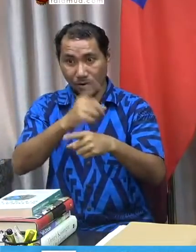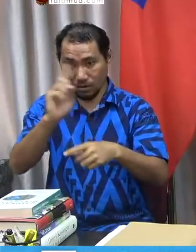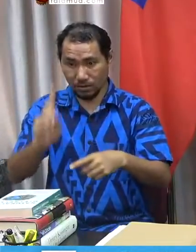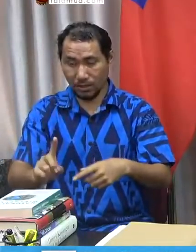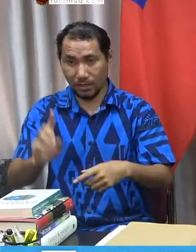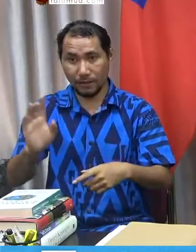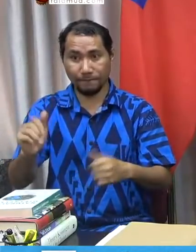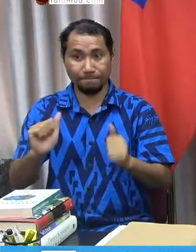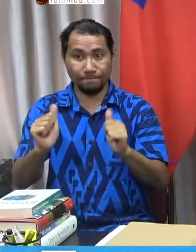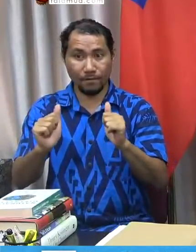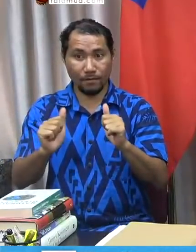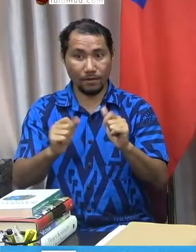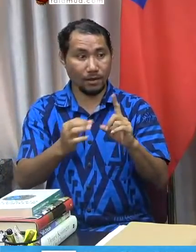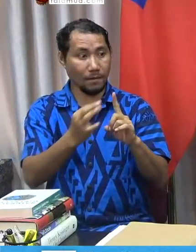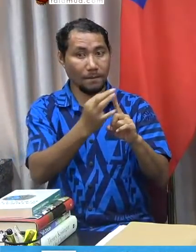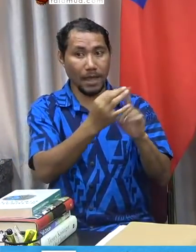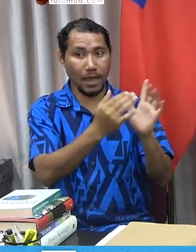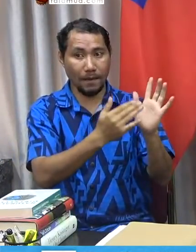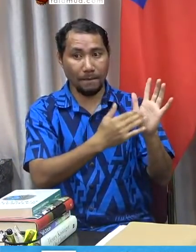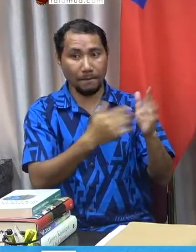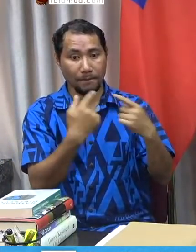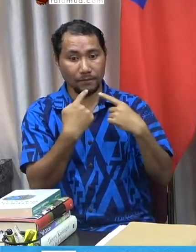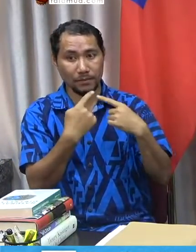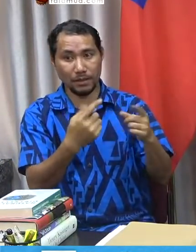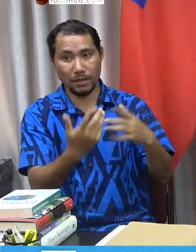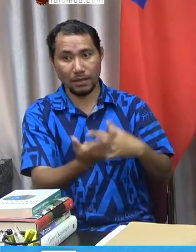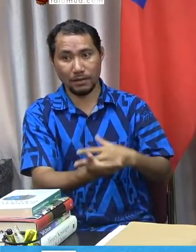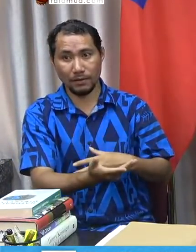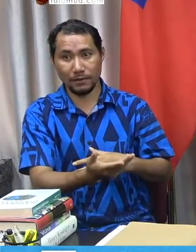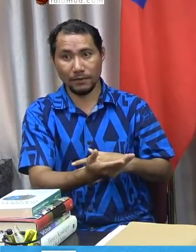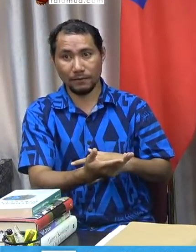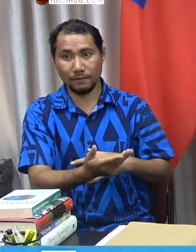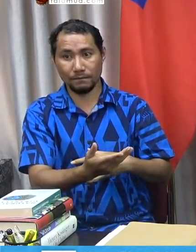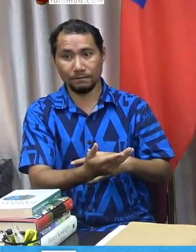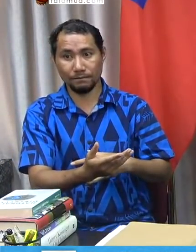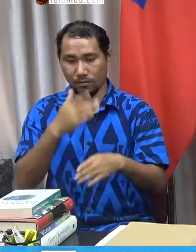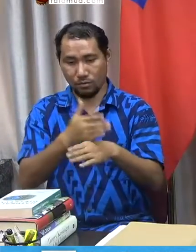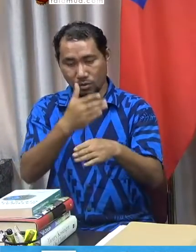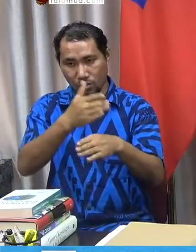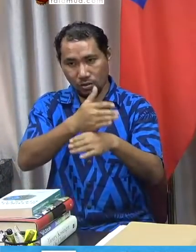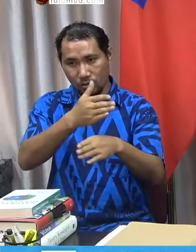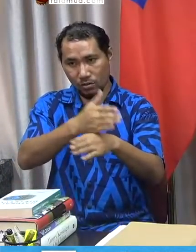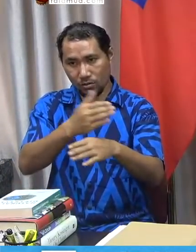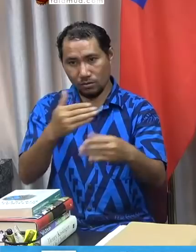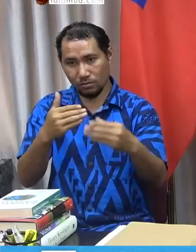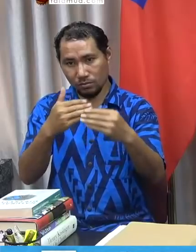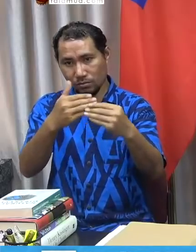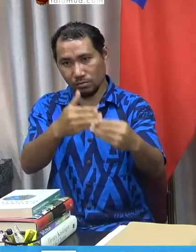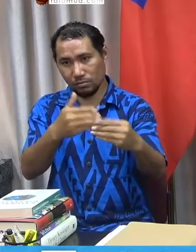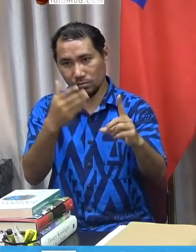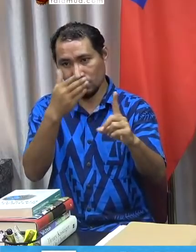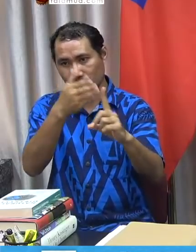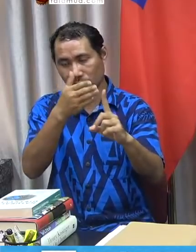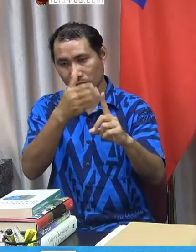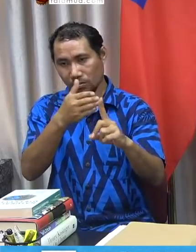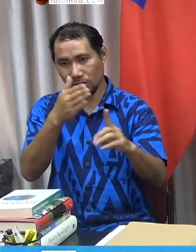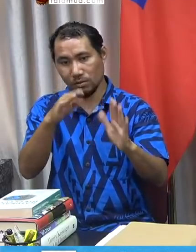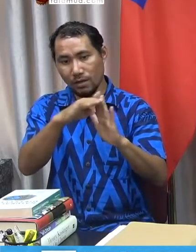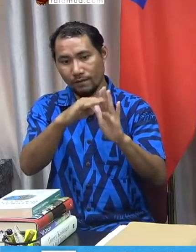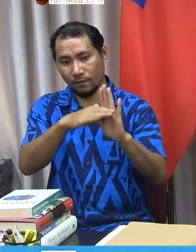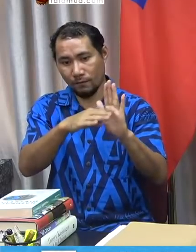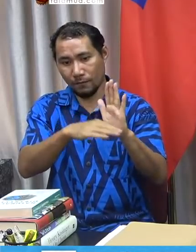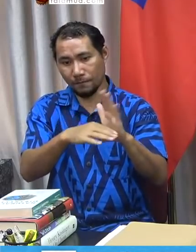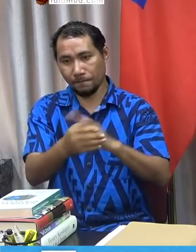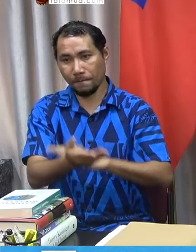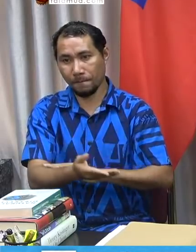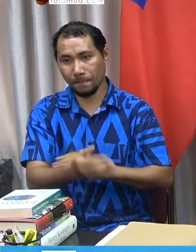il tu langai te ngai le o le malo mani lui tau fa tu la. Ia fa tu la fon. Ia ai mai se fo ia